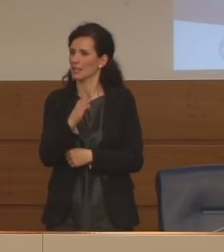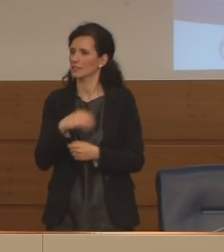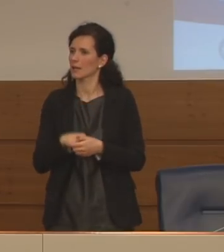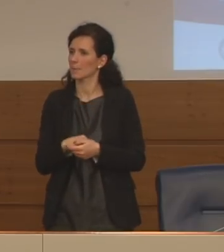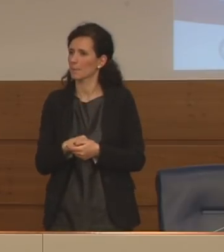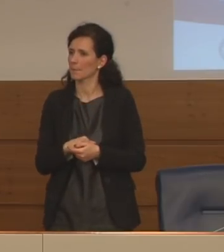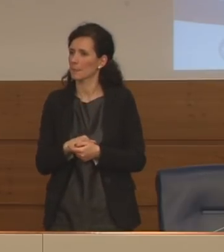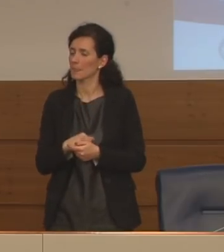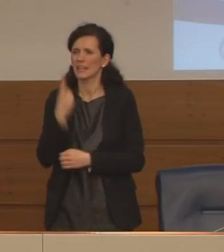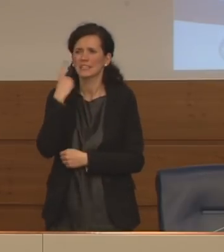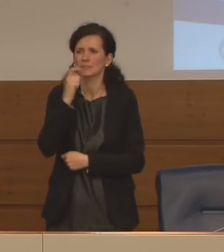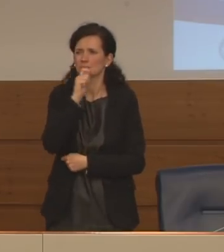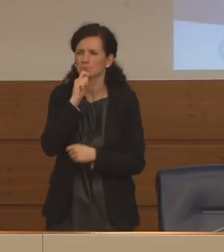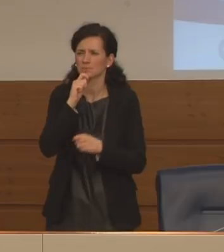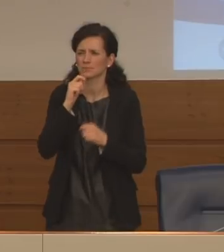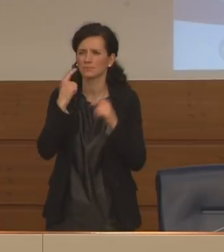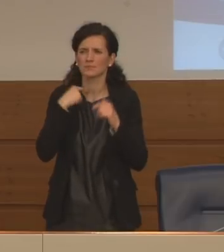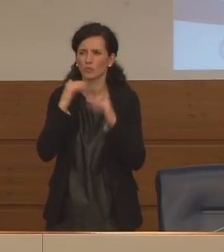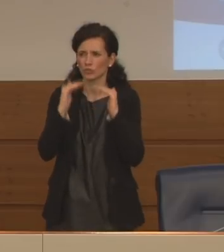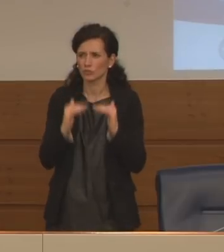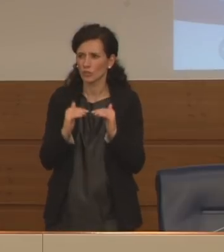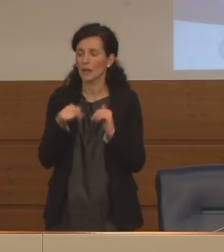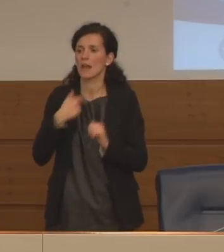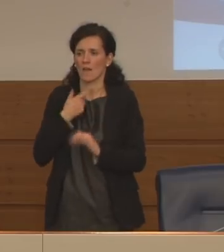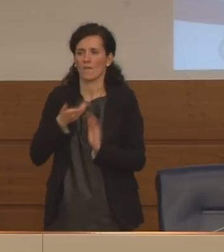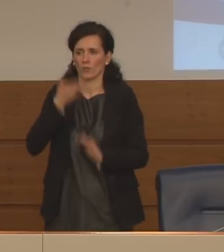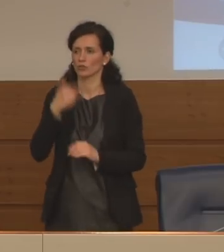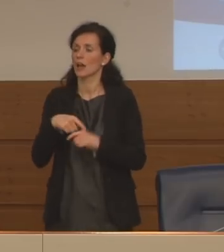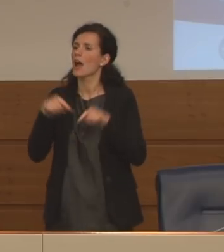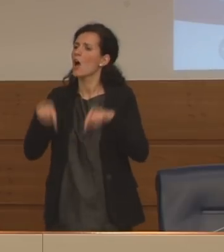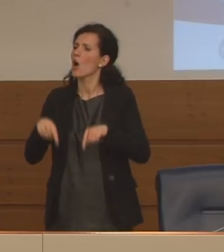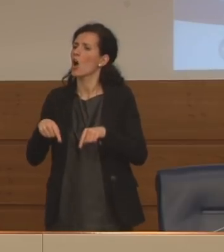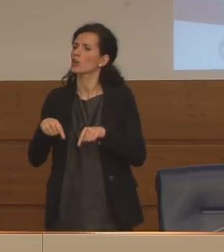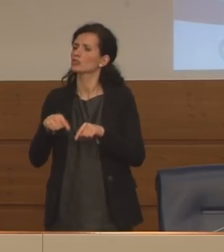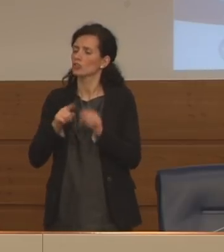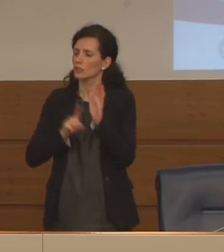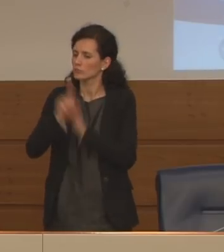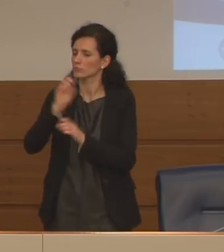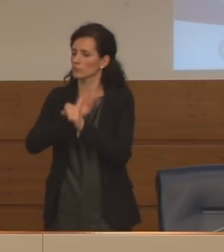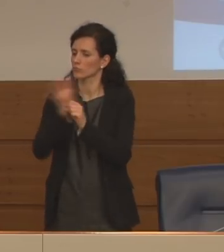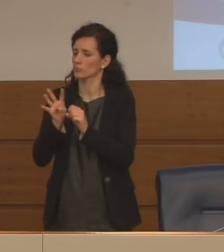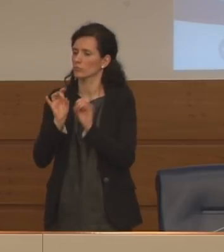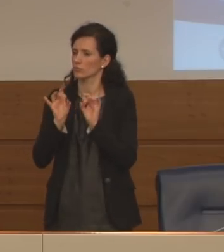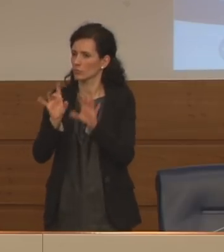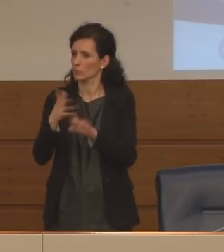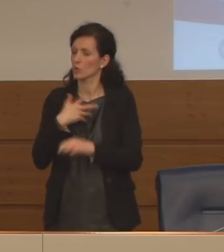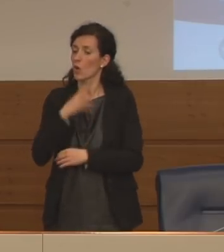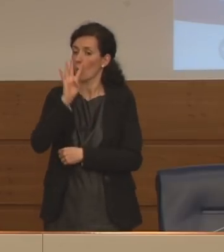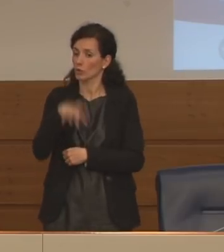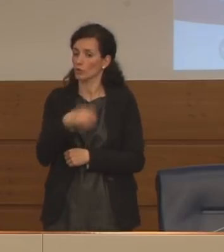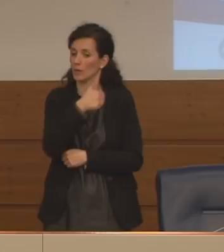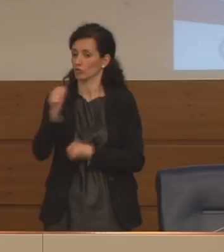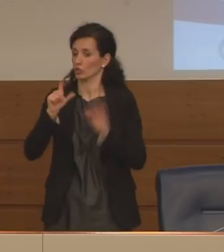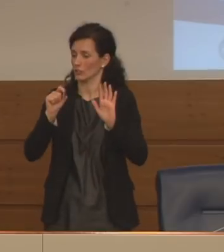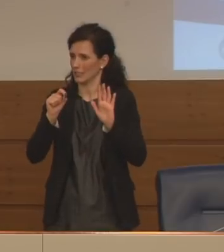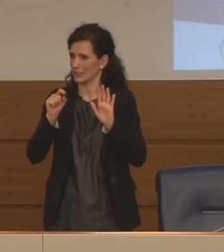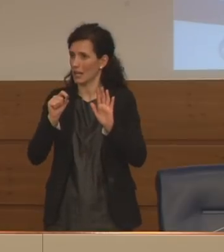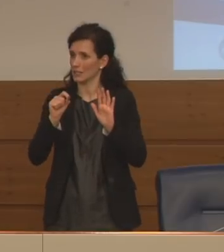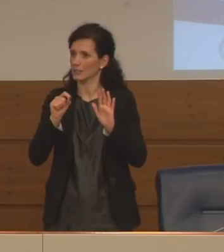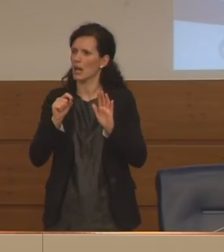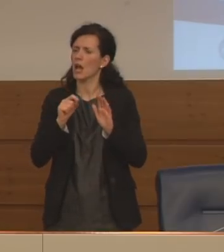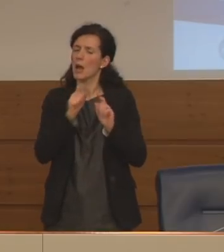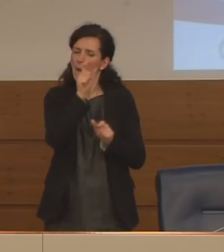si sente pochissimo oggi gli attualmente positivi sono 4670 però i ricoverati